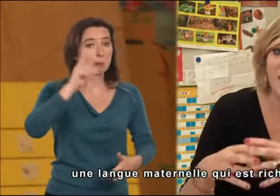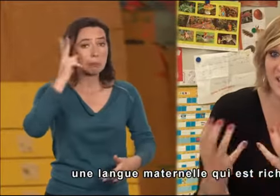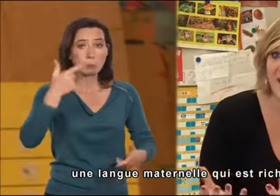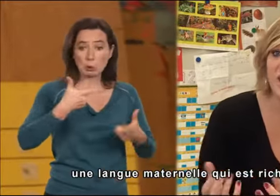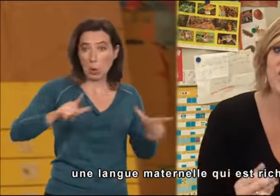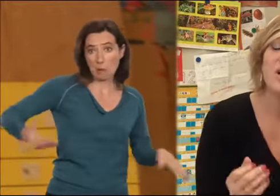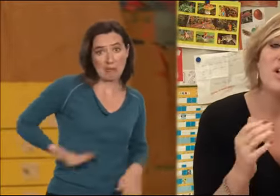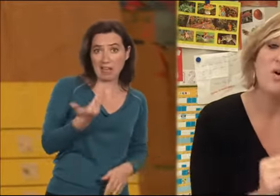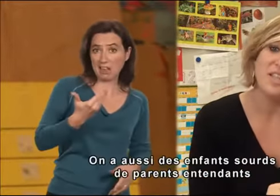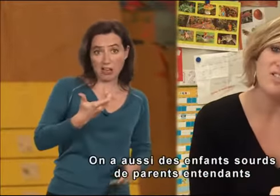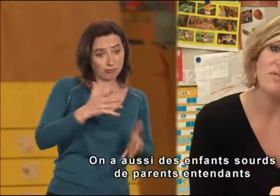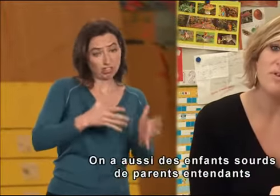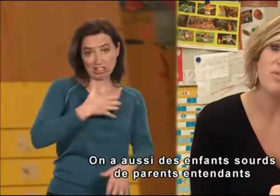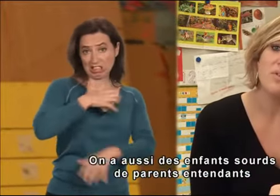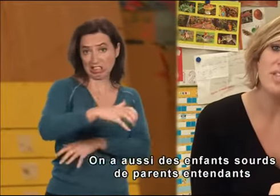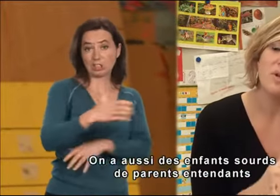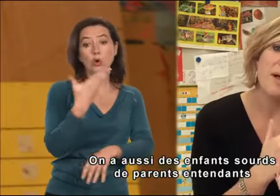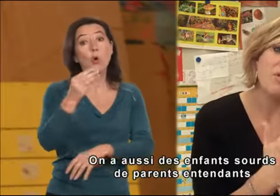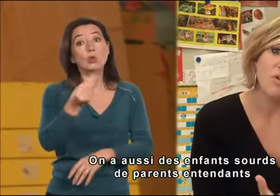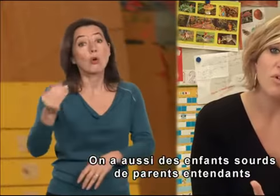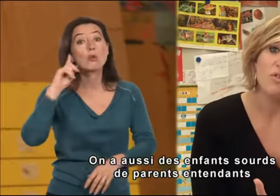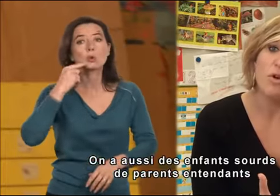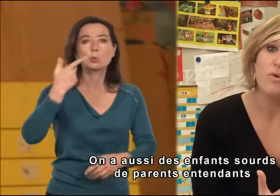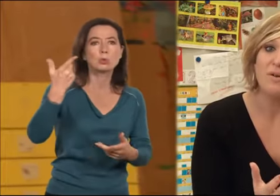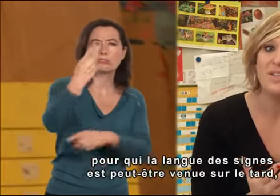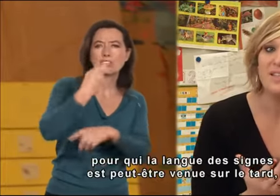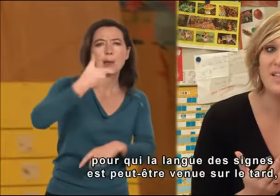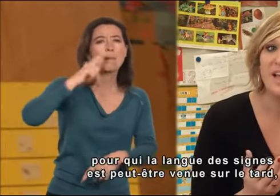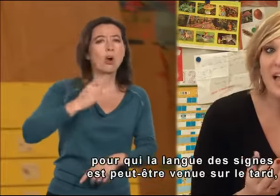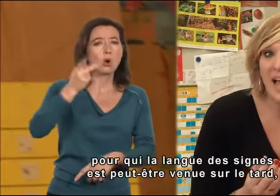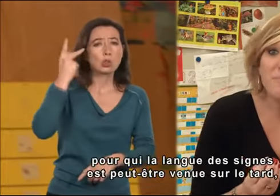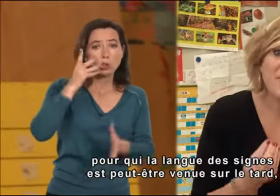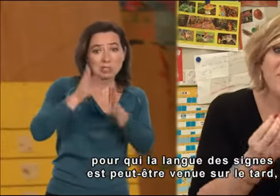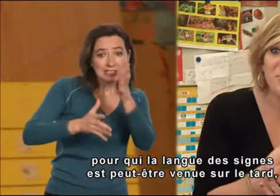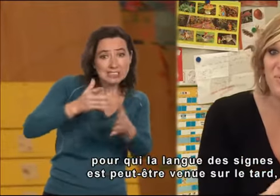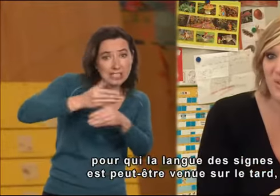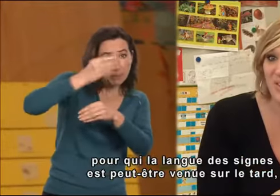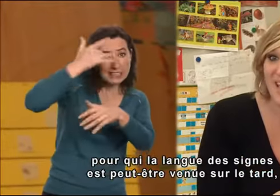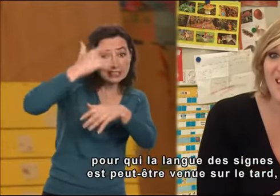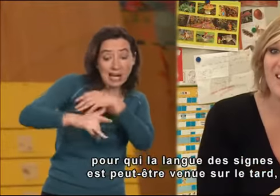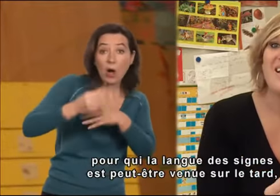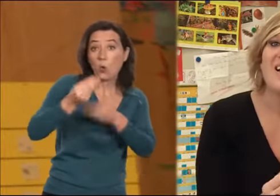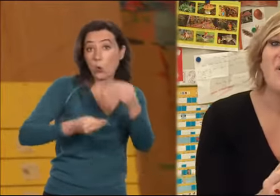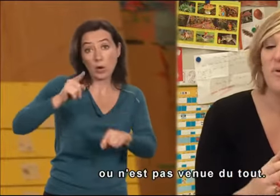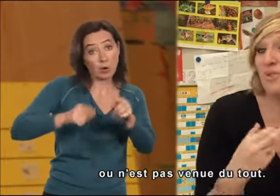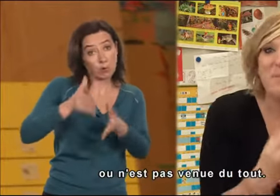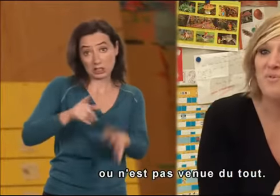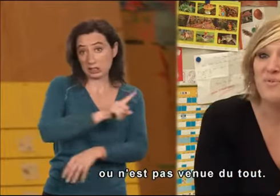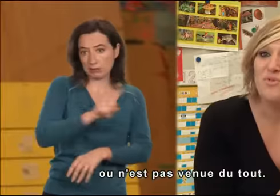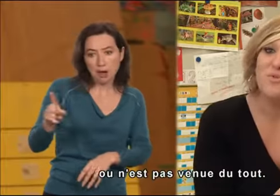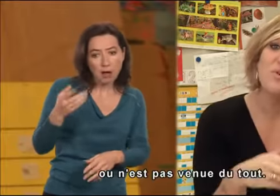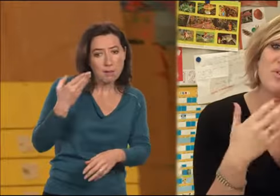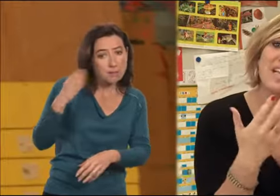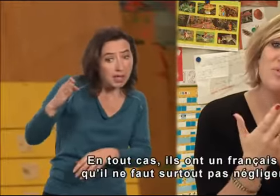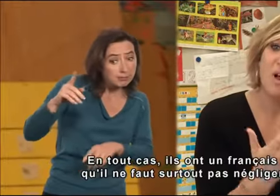est riche. On a des enfants sourds aussi dont les parents sont entendants, où la langue des signes est peut-être venue sur le tard, ou n'est pas venue